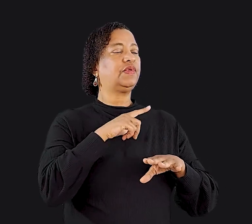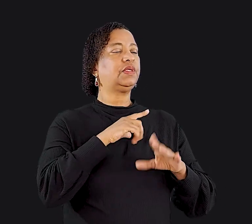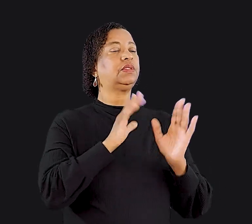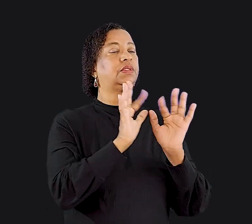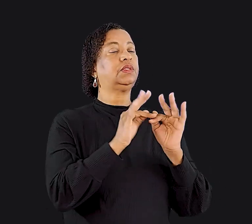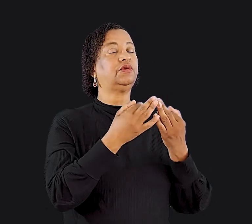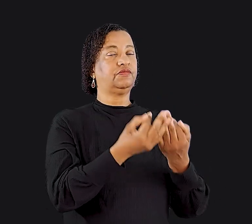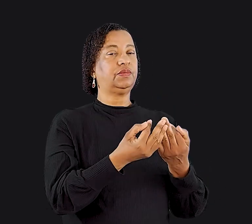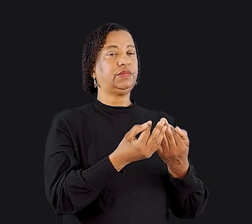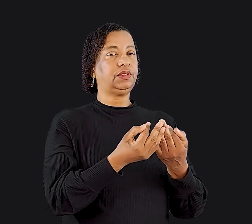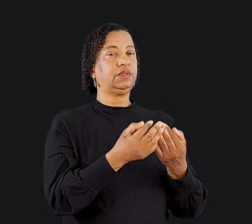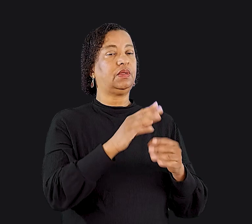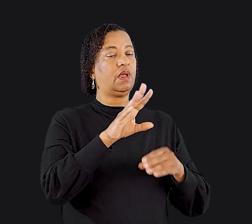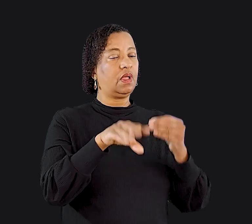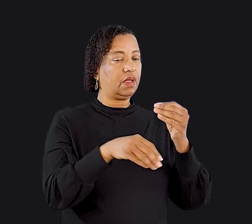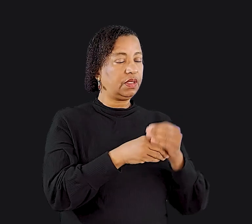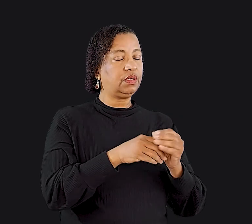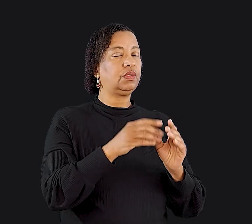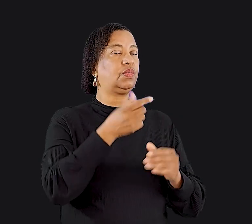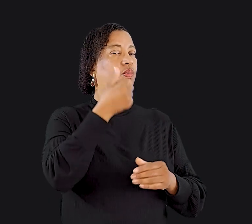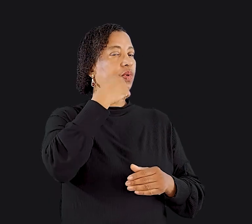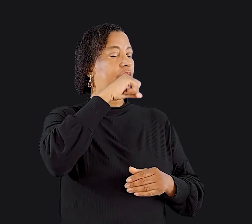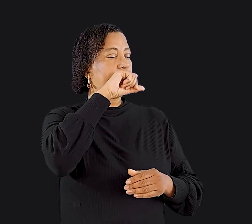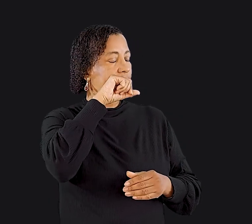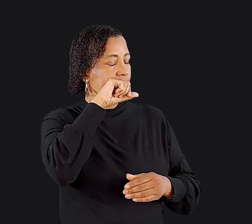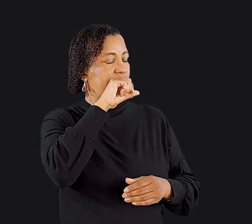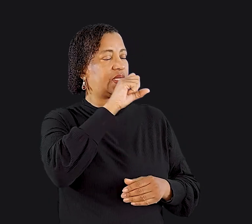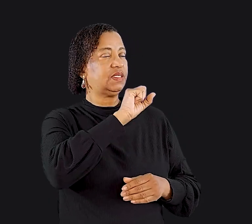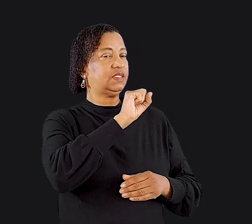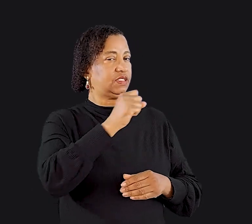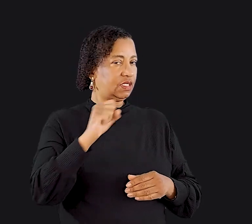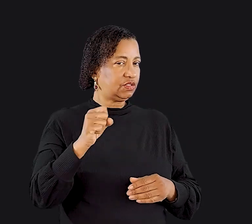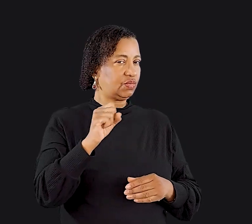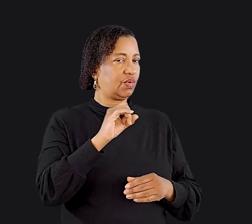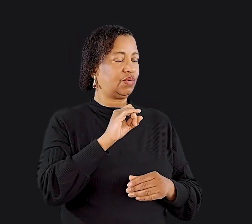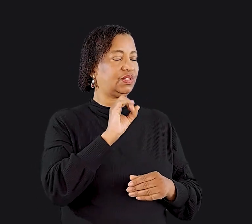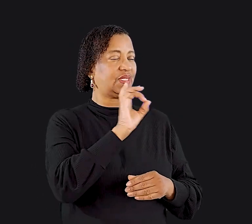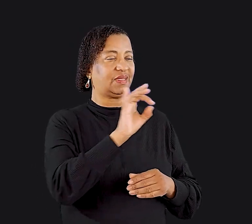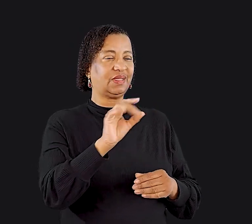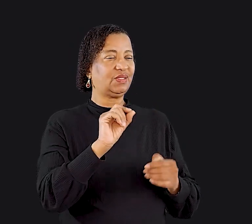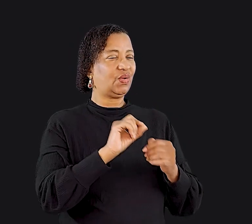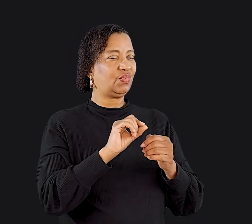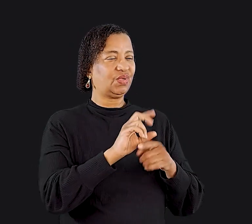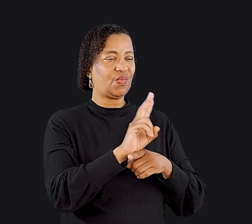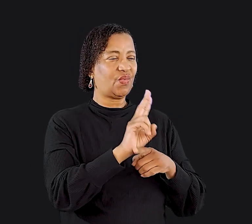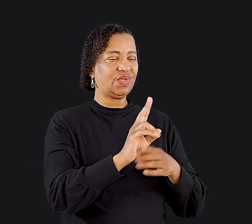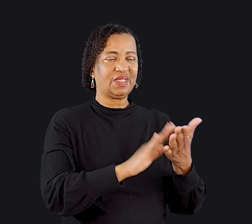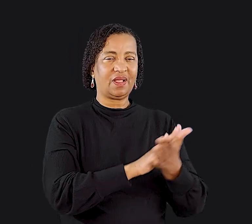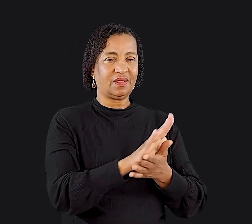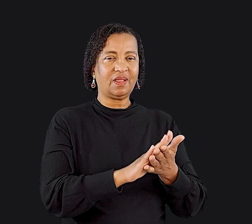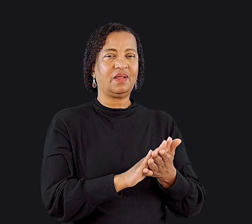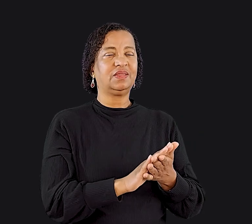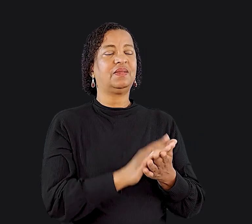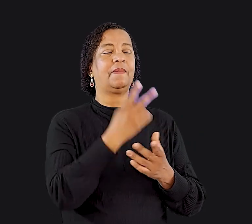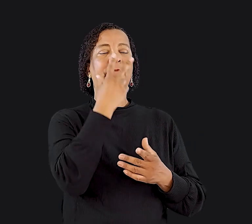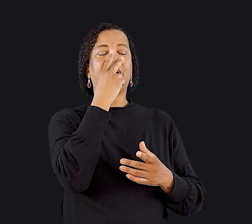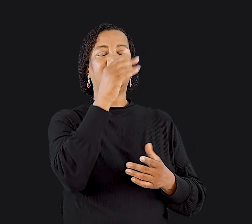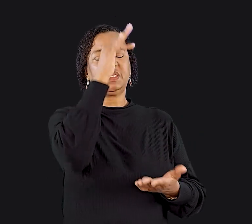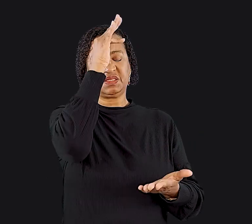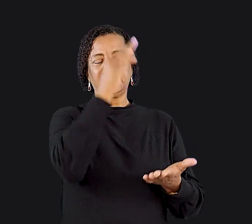as sogras. Qualquer um que não fizer isso e não tomar conta da sua mãe ou sogra, será como se tivesse negado a fé